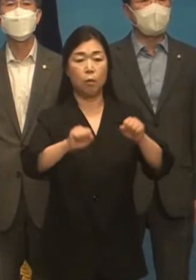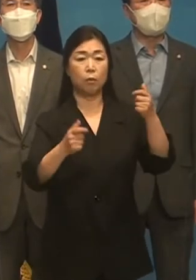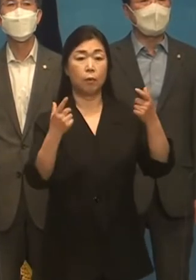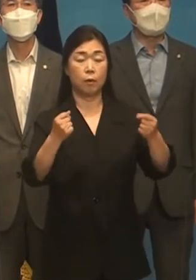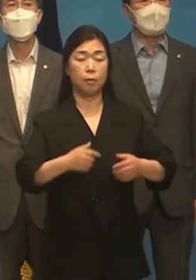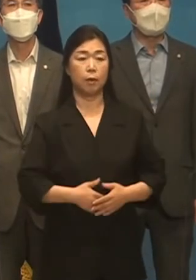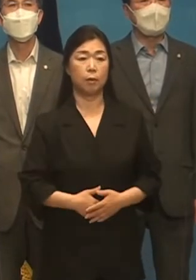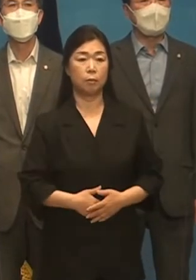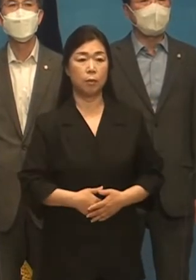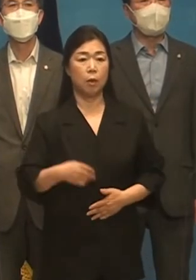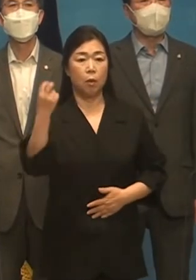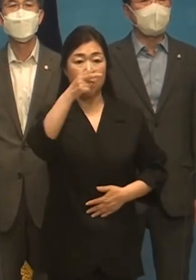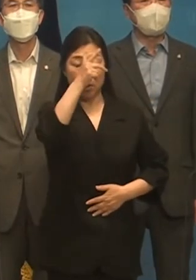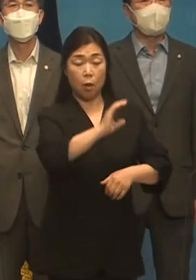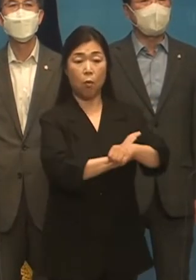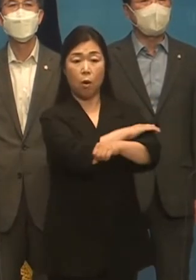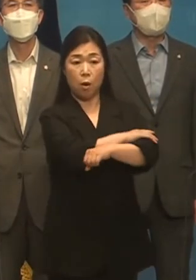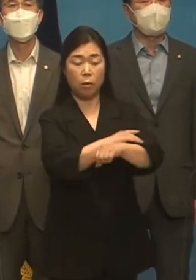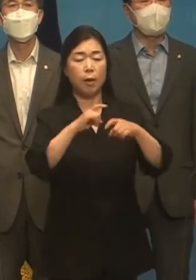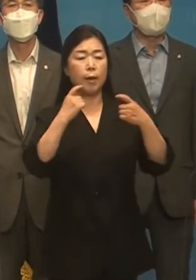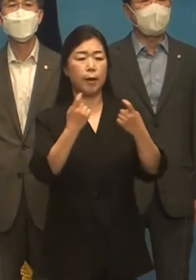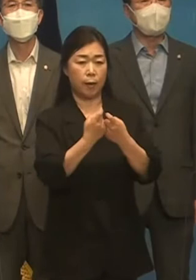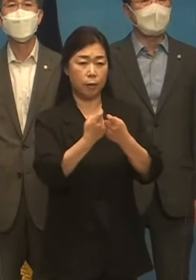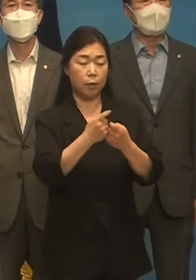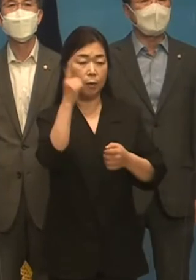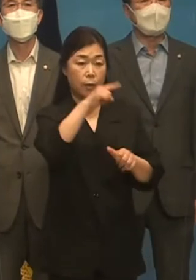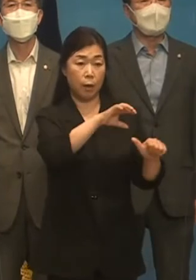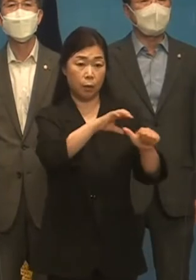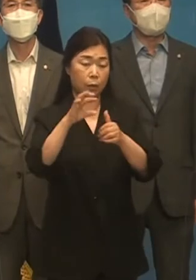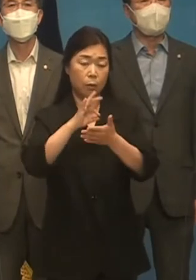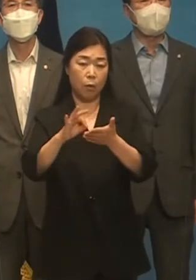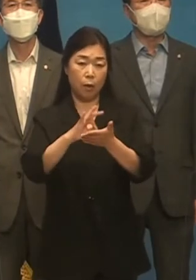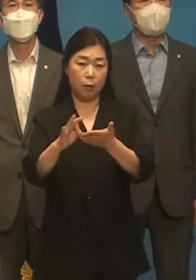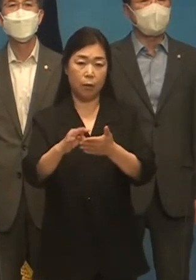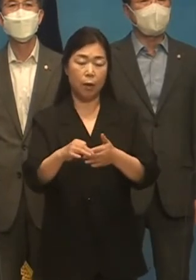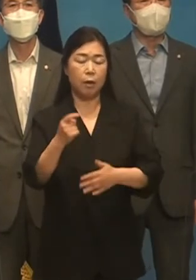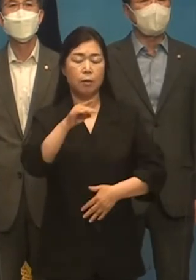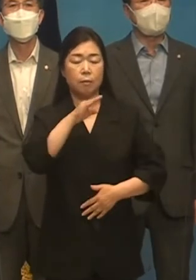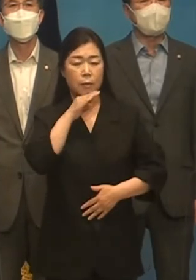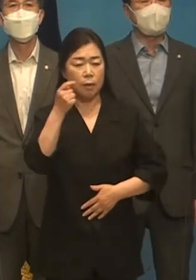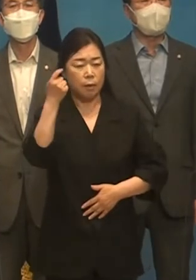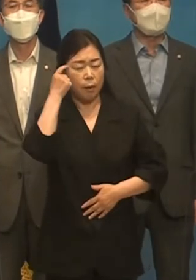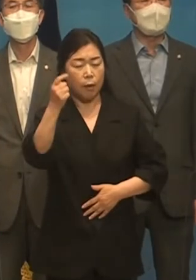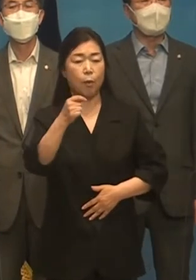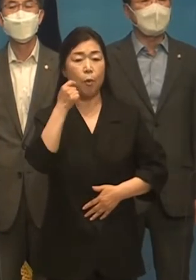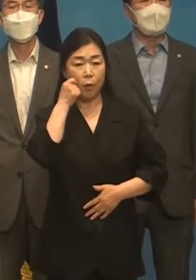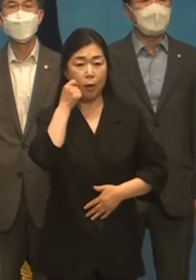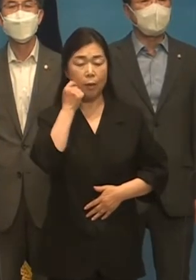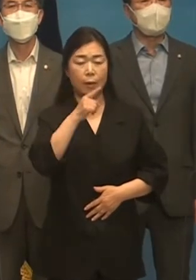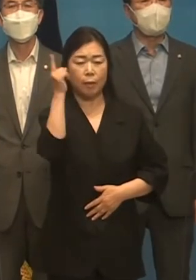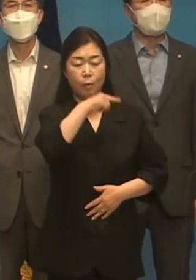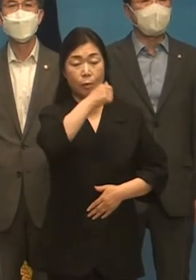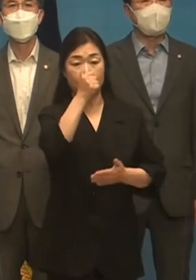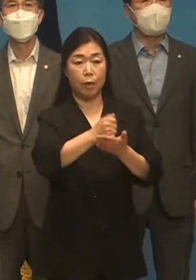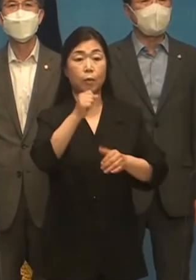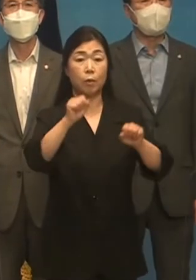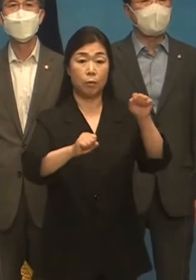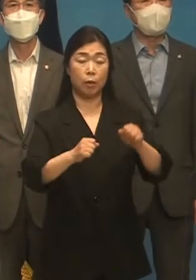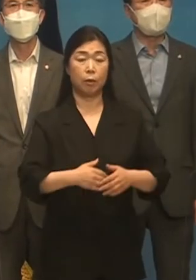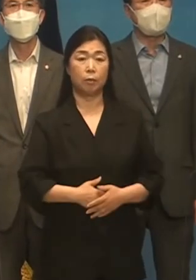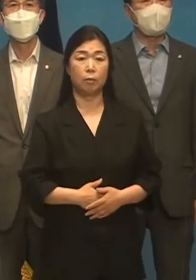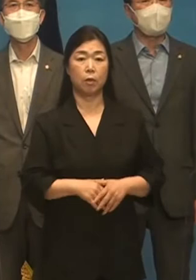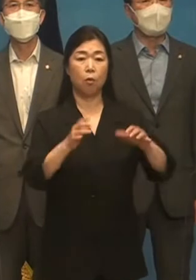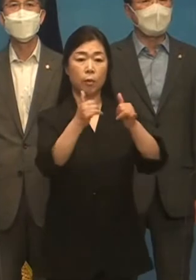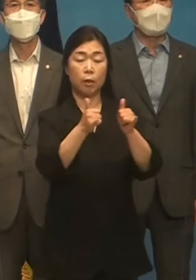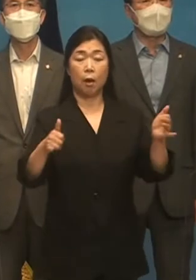또한 검찰 권력을 사적으로 악용한 상상을 초월한 악질적 범죄 행위입니다.